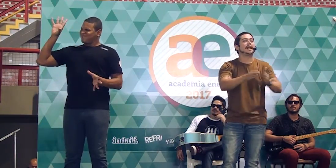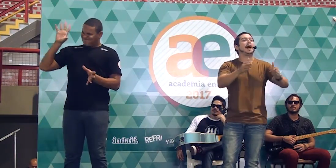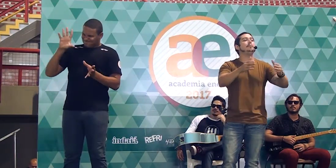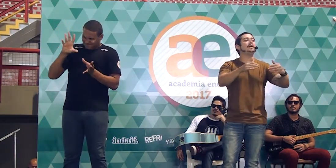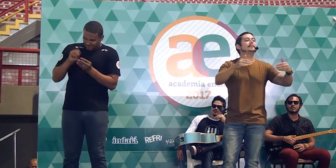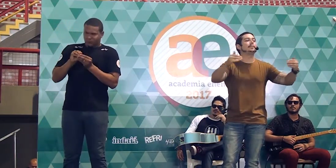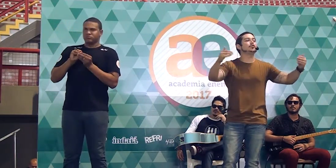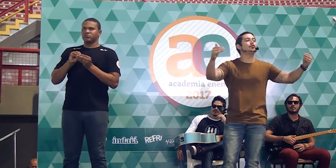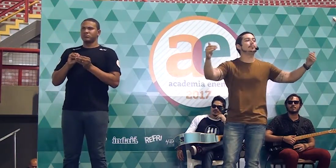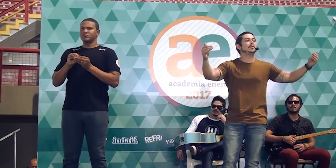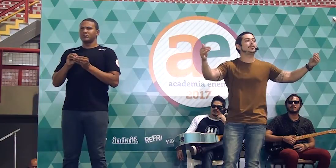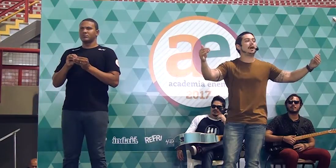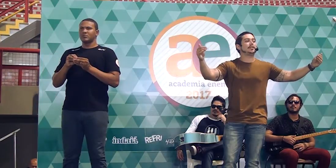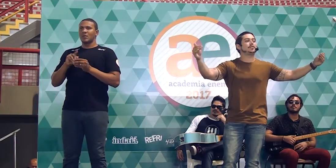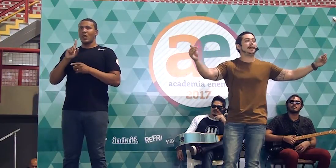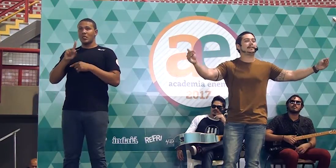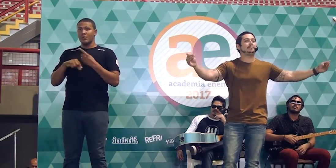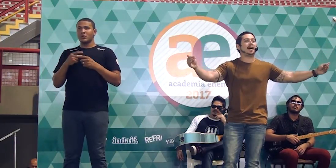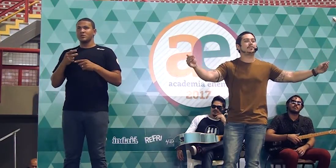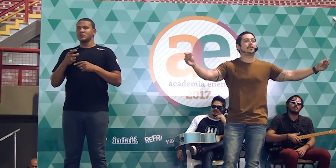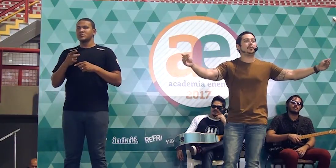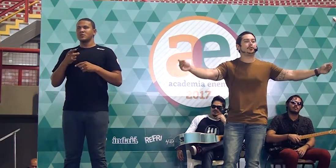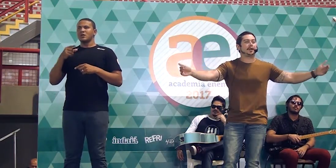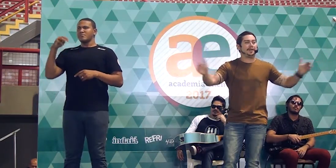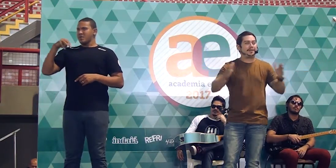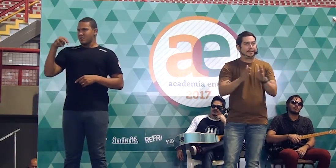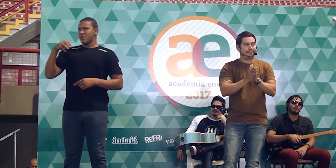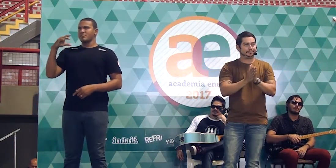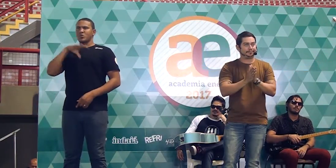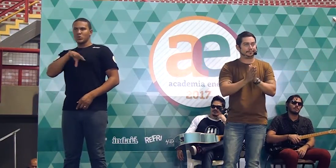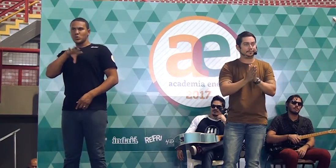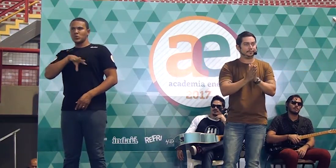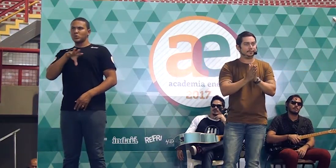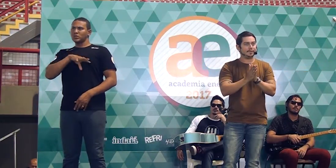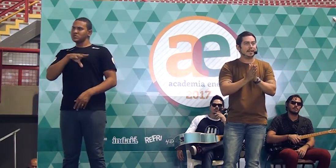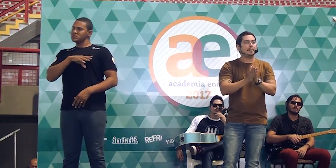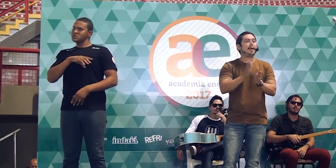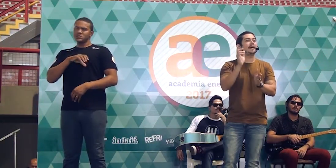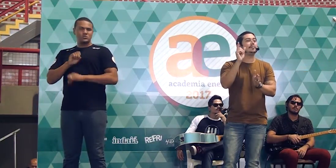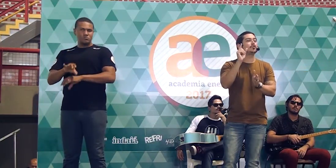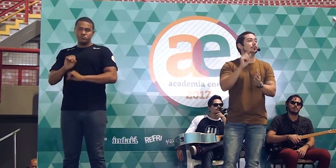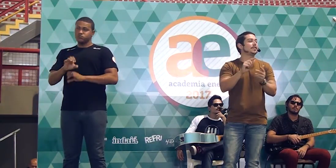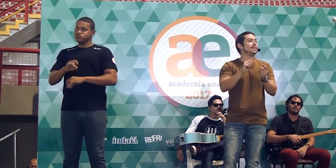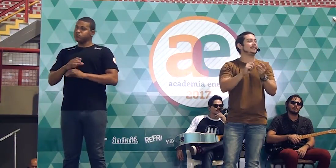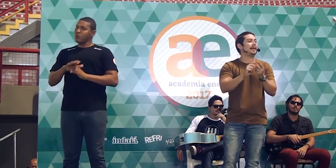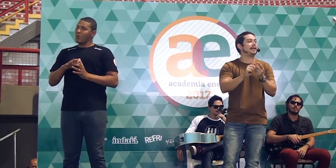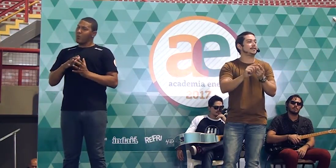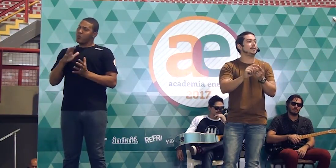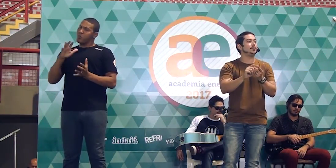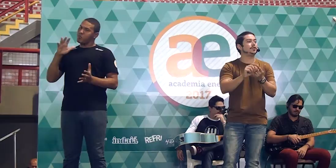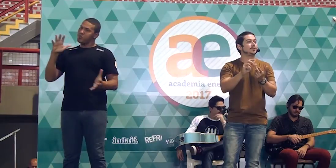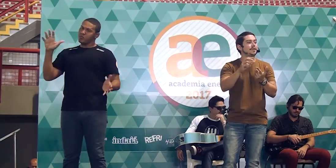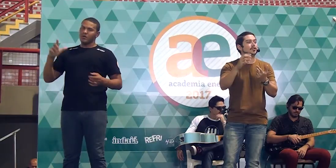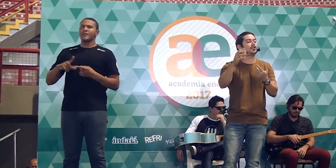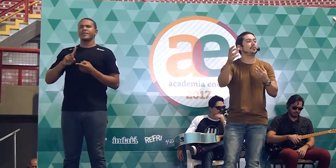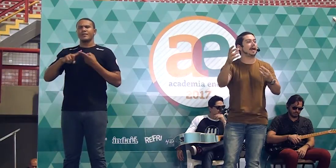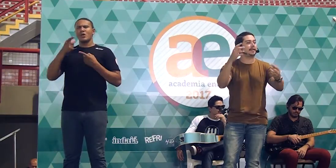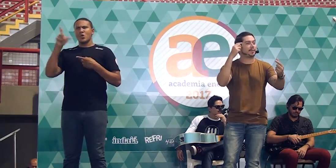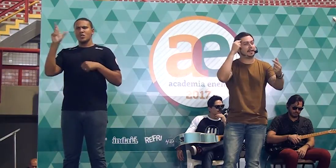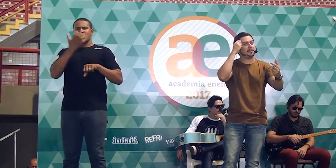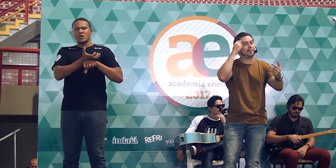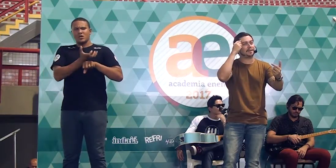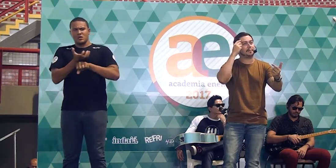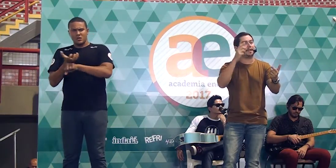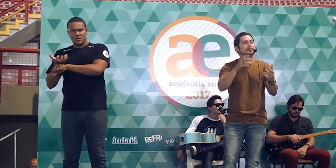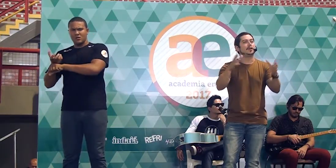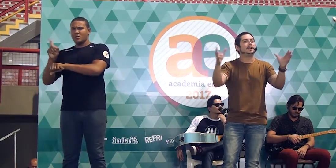médio. Aumentamos o número de aulas de matemática e português. Pegamos outras matérias que podiam ser estimuladas